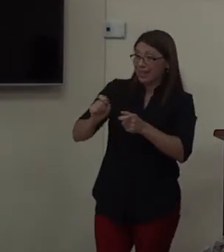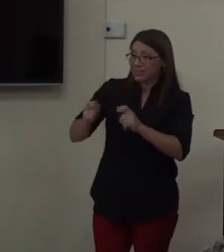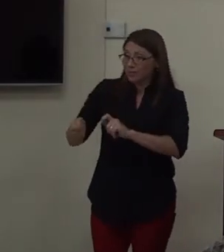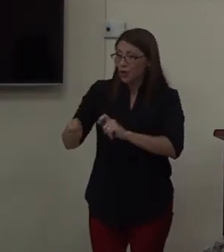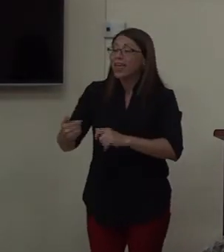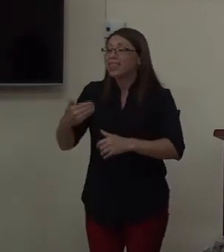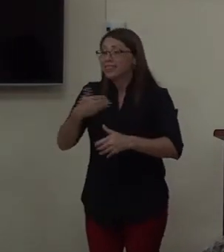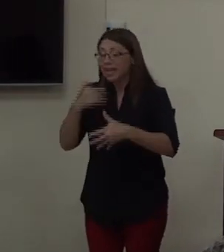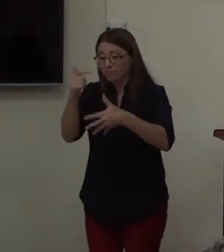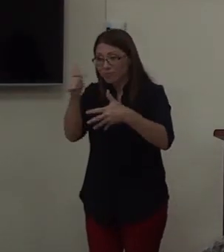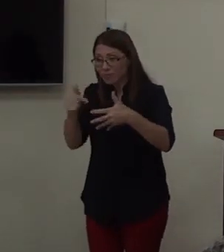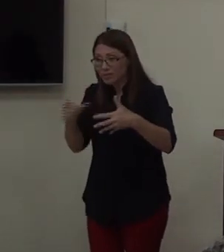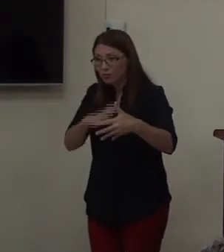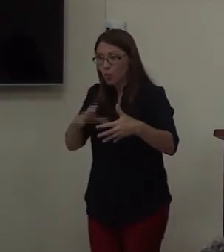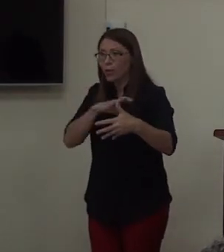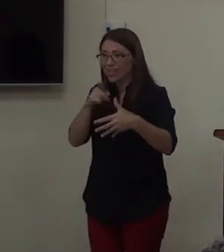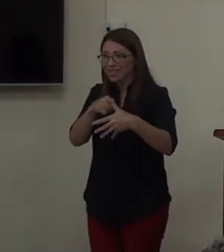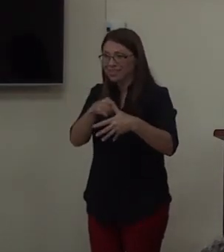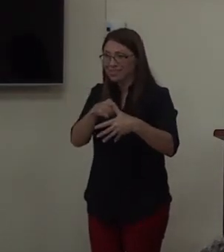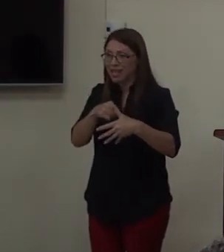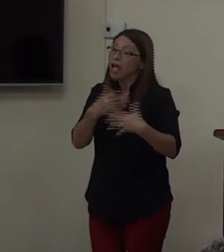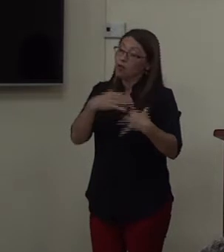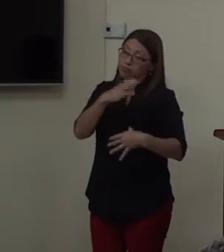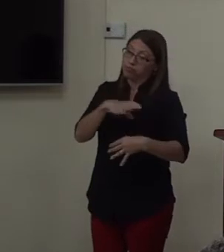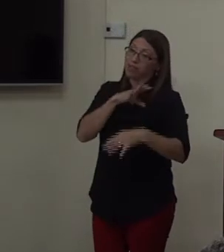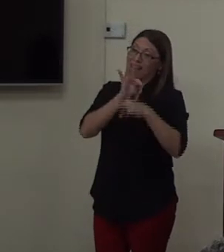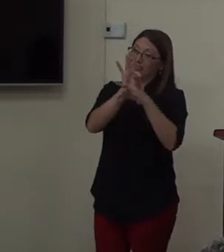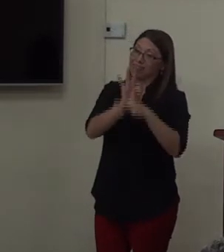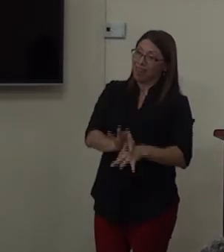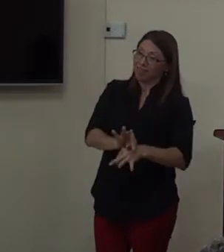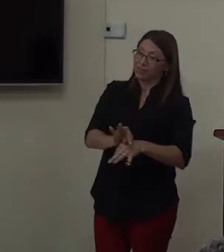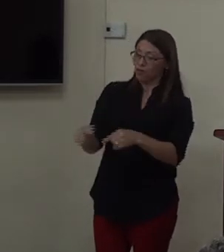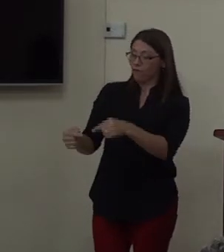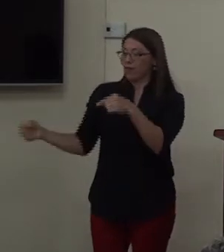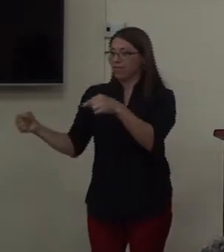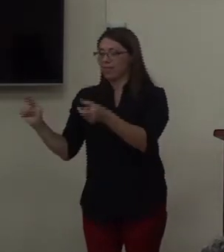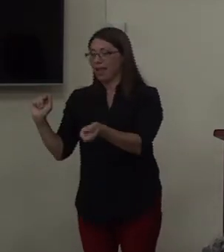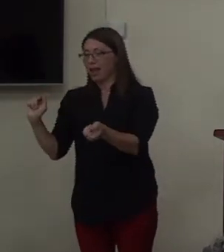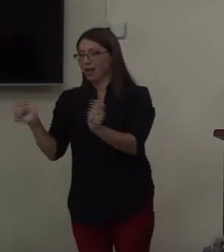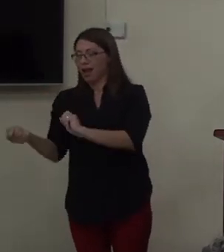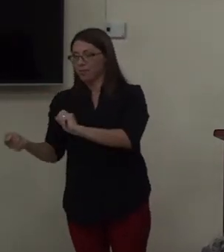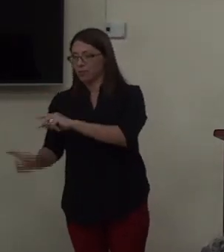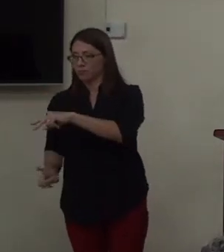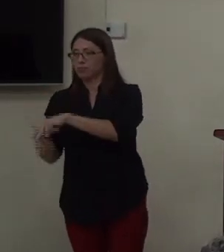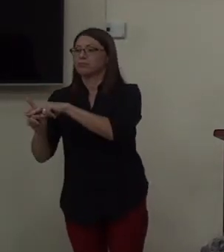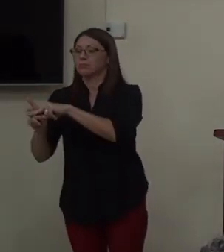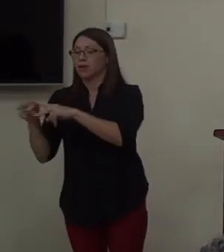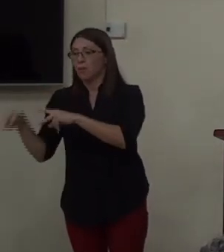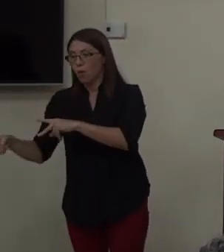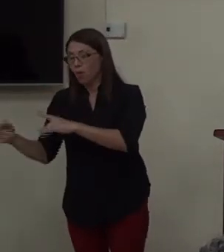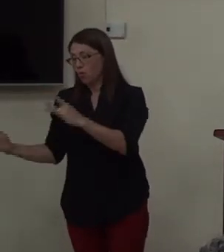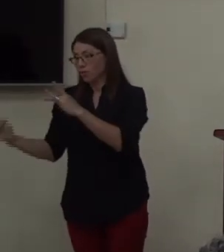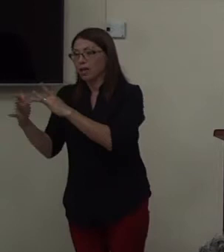componentes, ¿verdad?, de la tradición frente al cambio introducido por imposición,